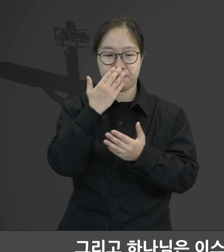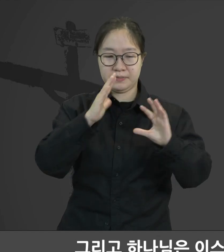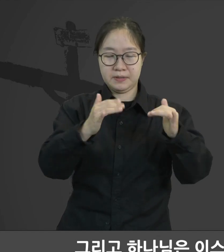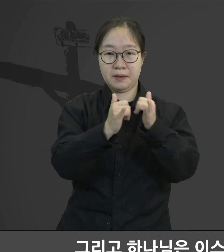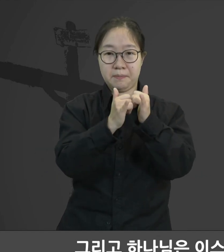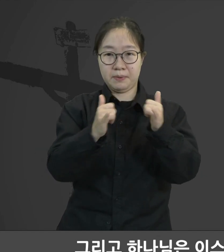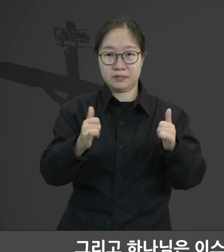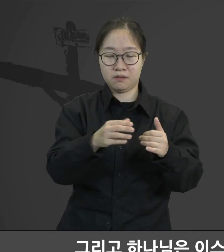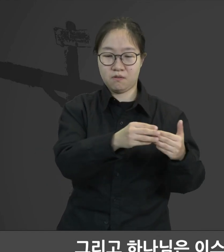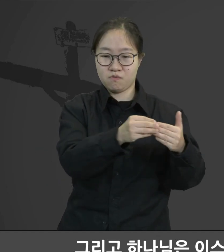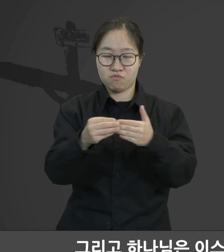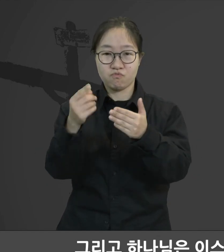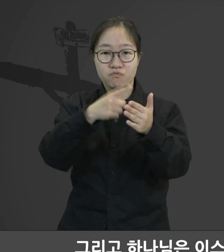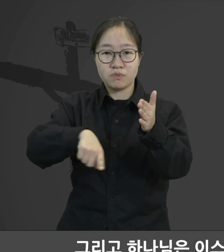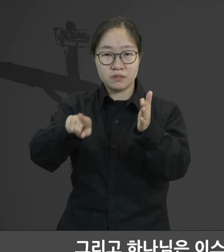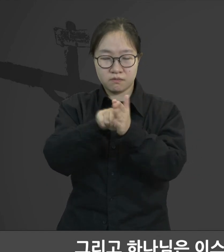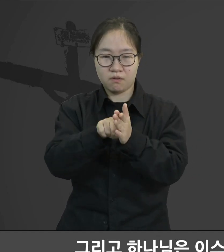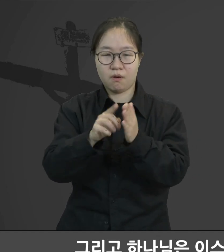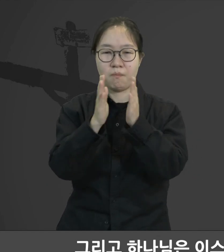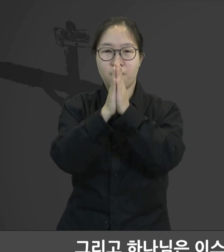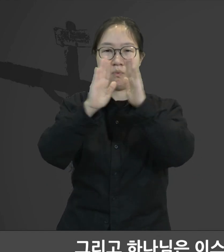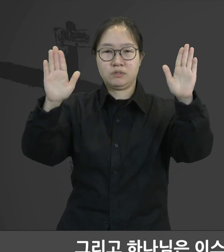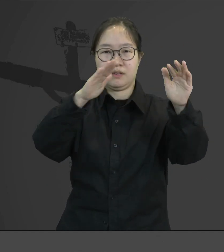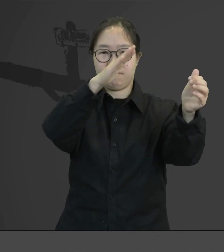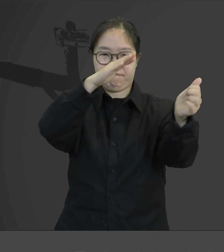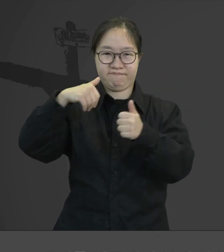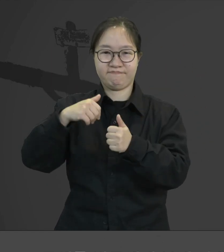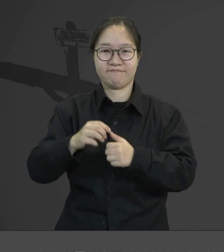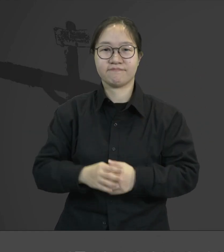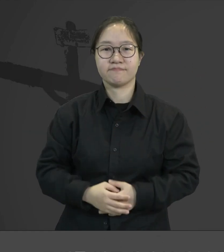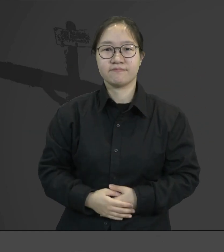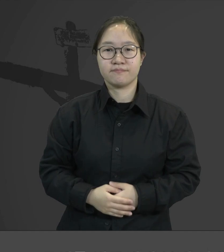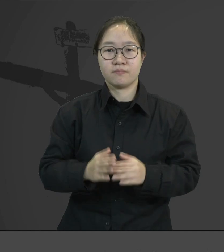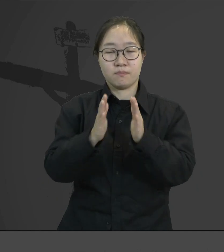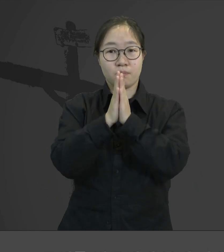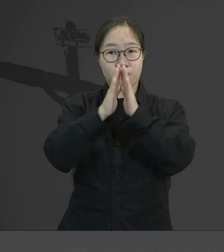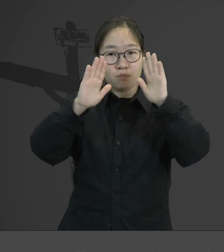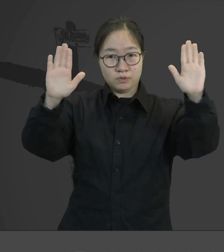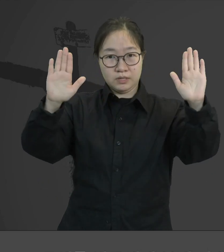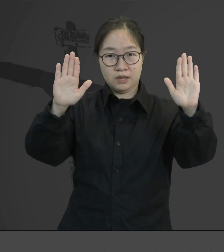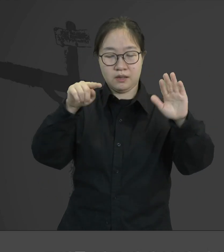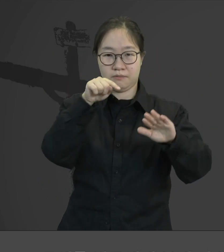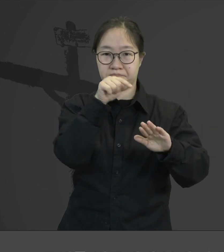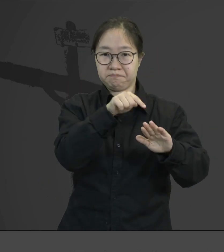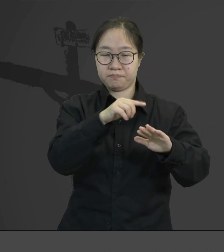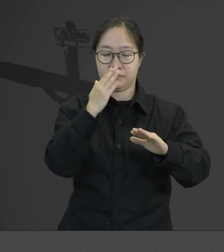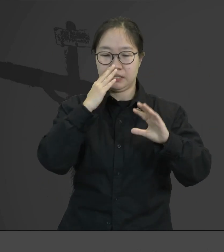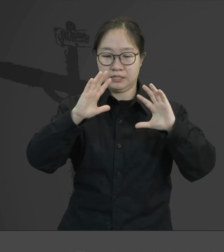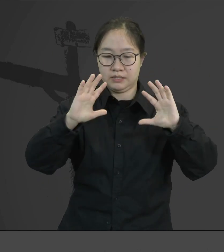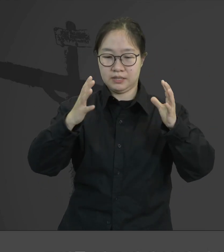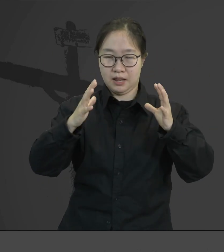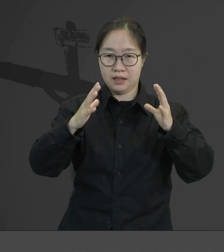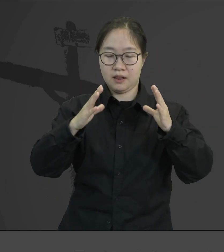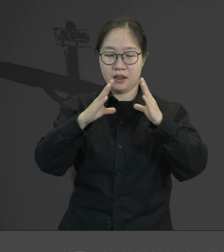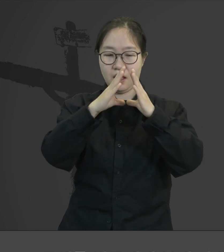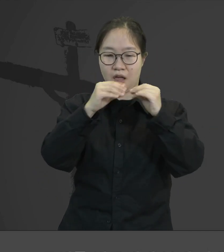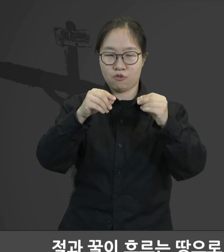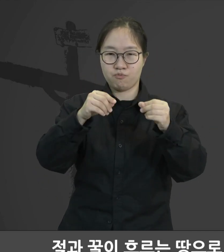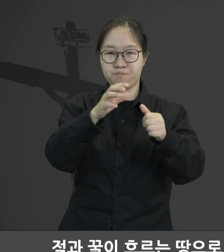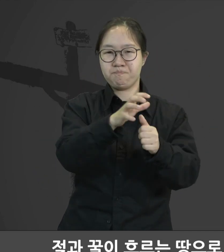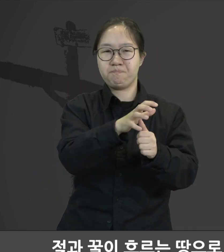사람으로 모세를 부르십니다. 모세를 바로에게 보내 이스라엘을 애굽의 손에서